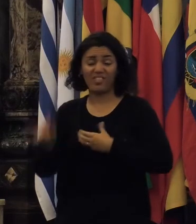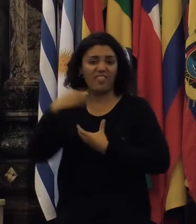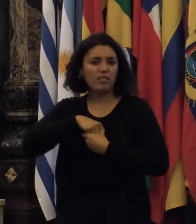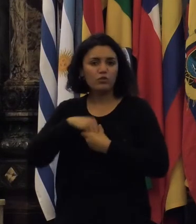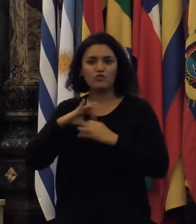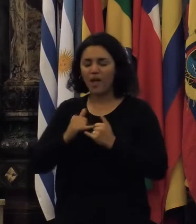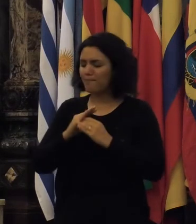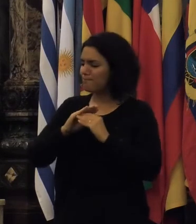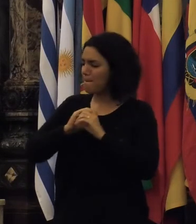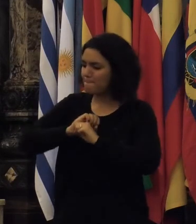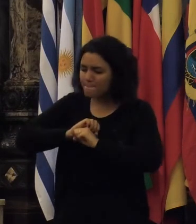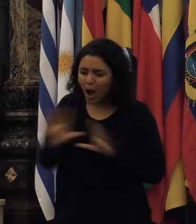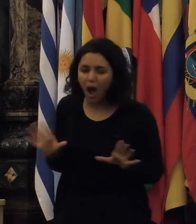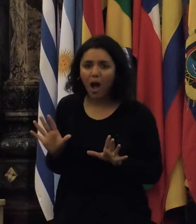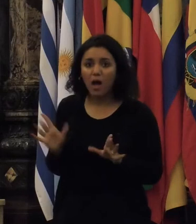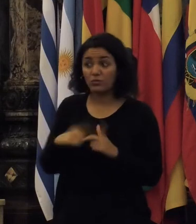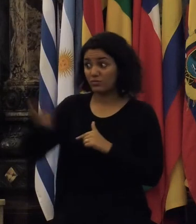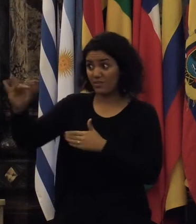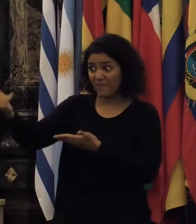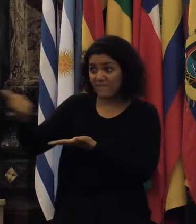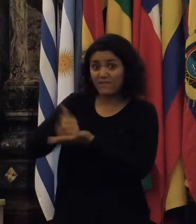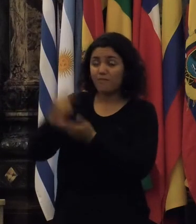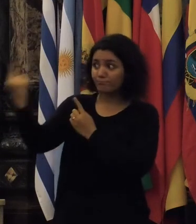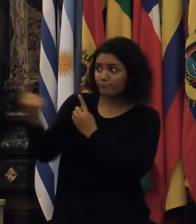interiormente, esa presencia puede ser un daño.